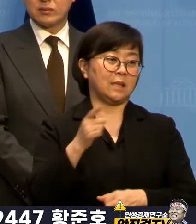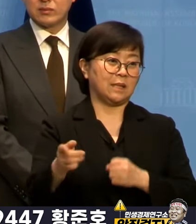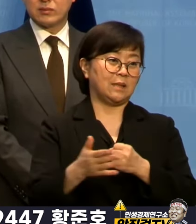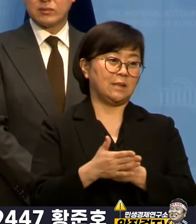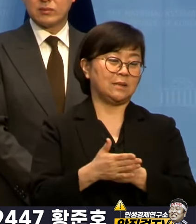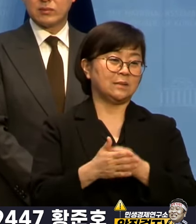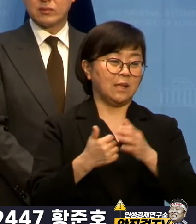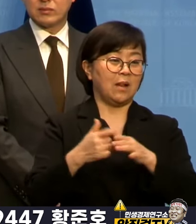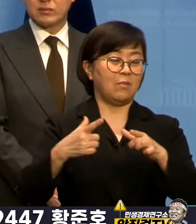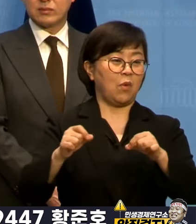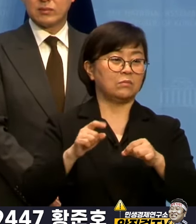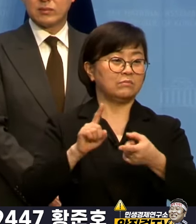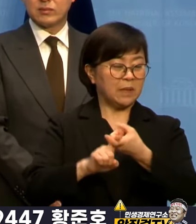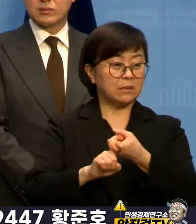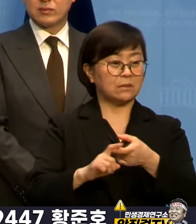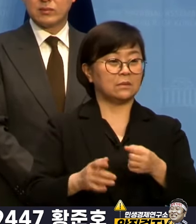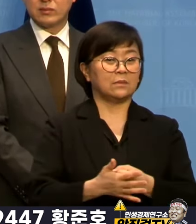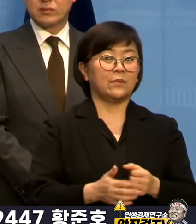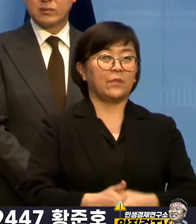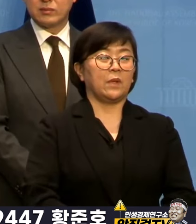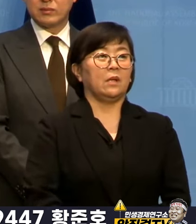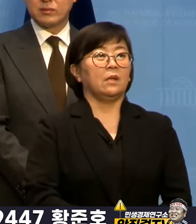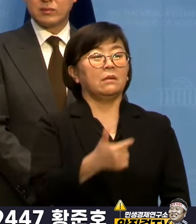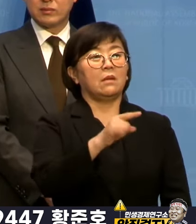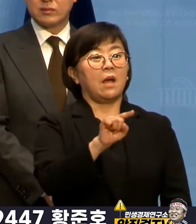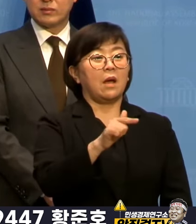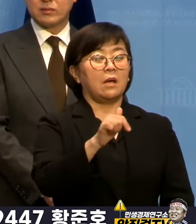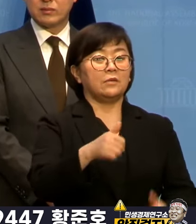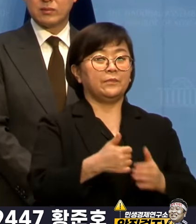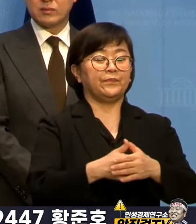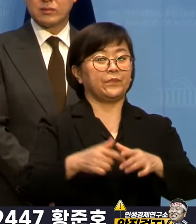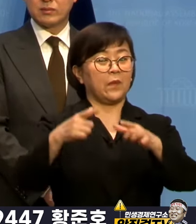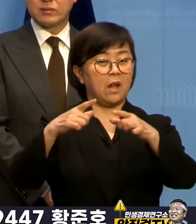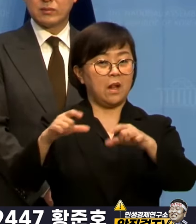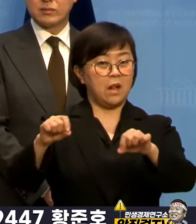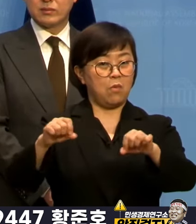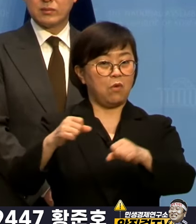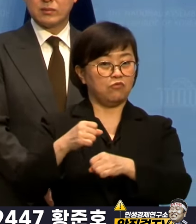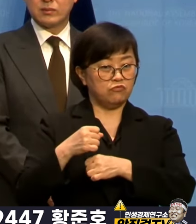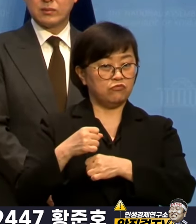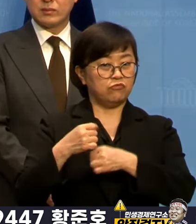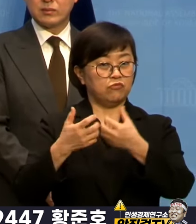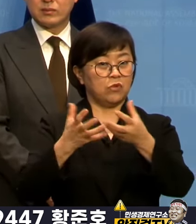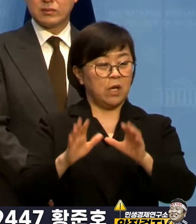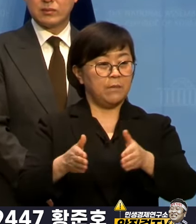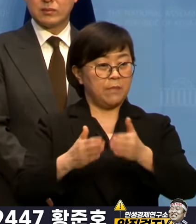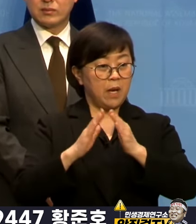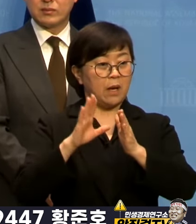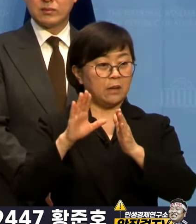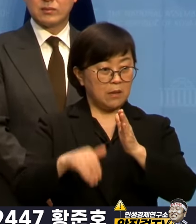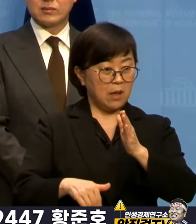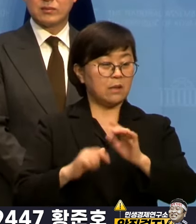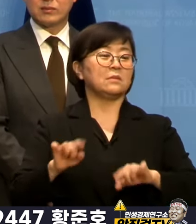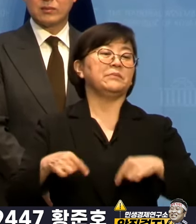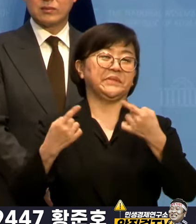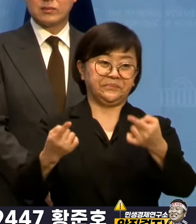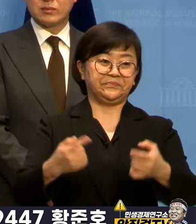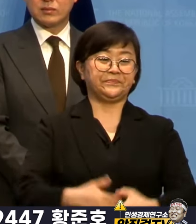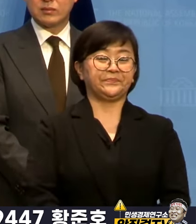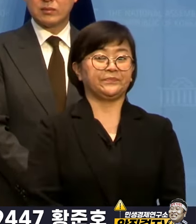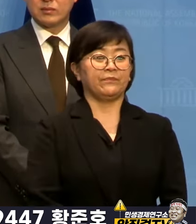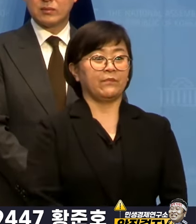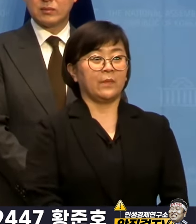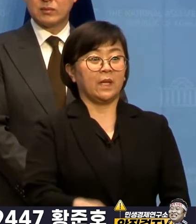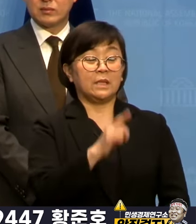이런 비난이 나왔죠. 송동자의 나경호 후보는 일본 자위대 창설 행사, 이강세계단체를 창설하고,